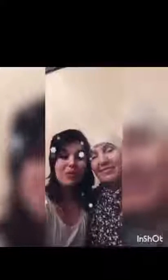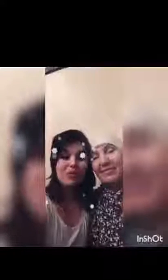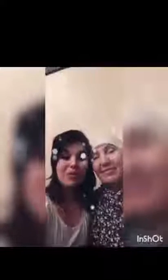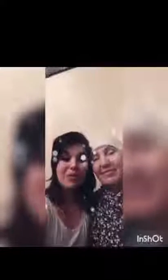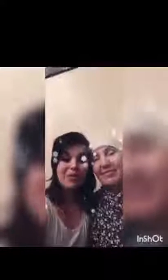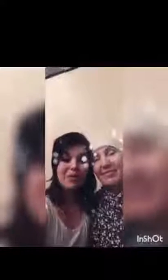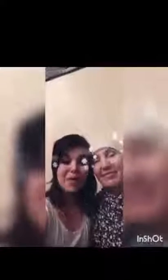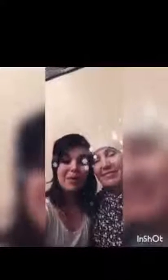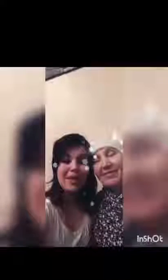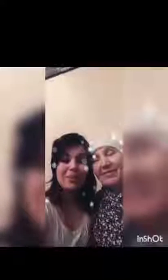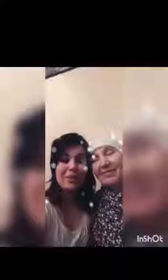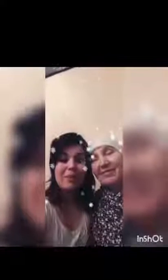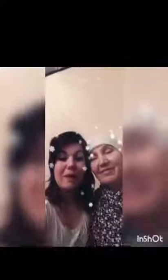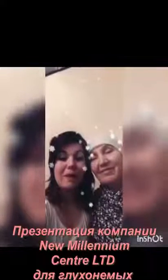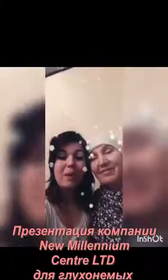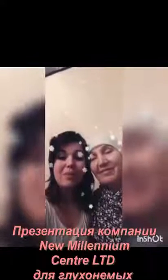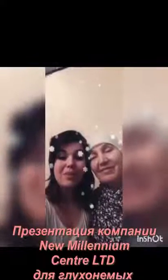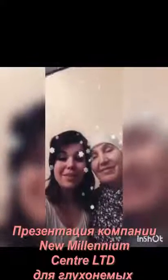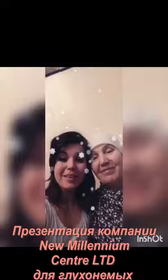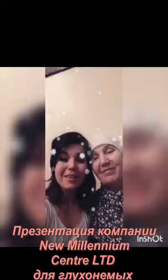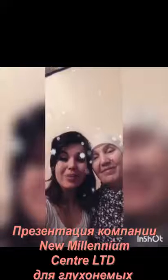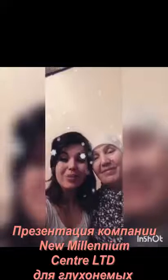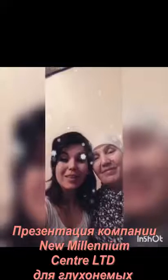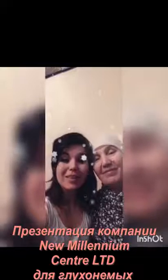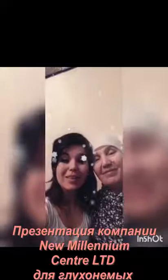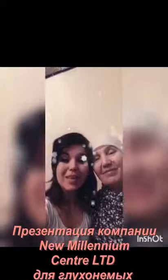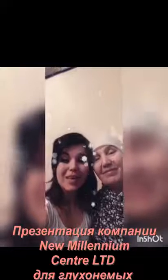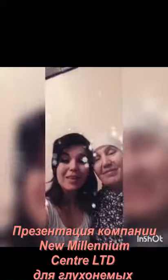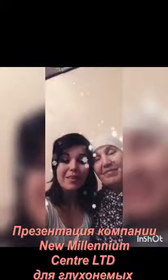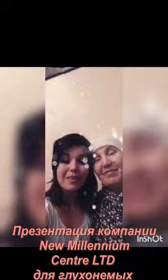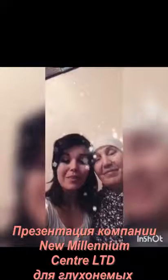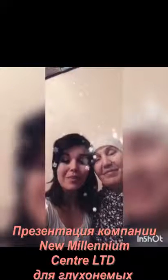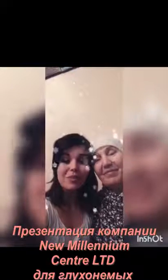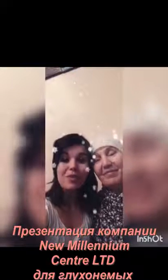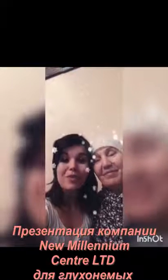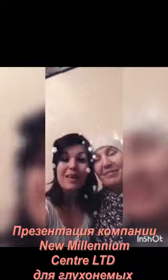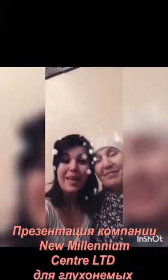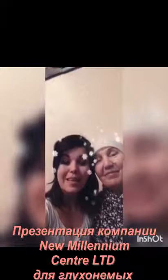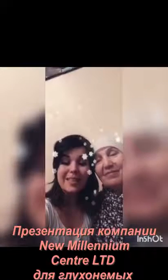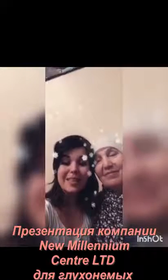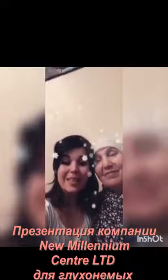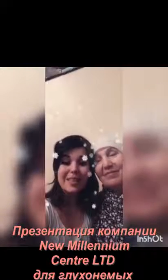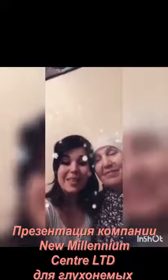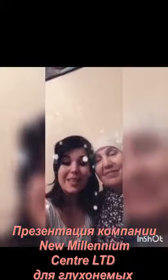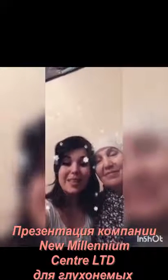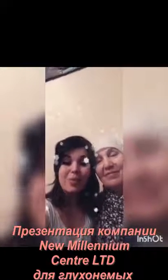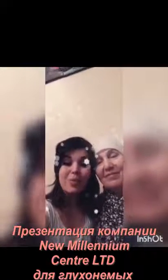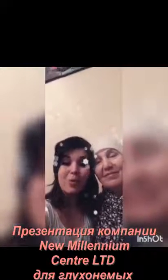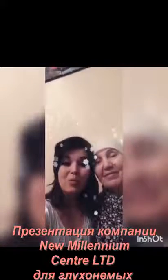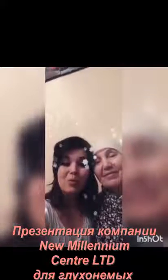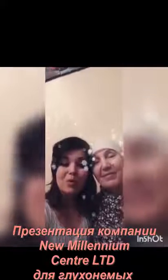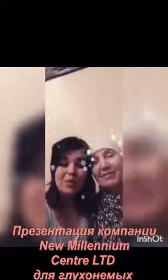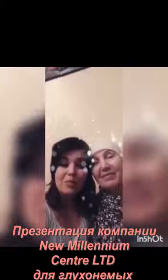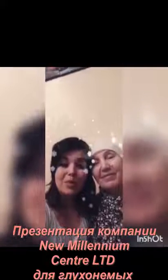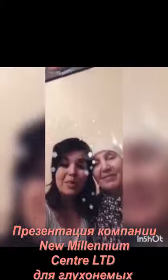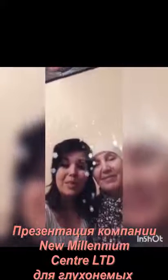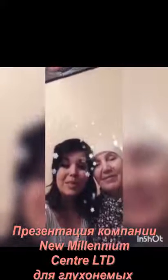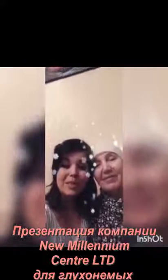Ну вот, друзья мои, вот моя мамочка, кто не знает, кто знает даже, напомню, что она у меня не